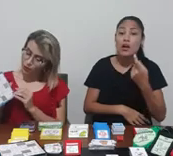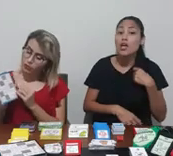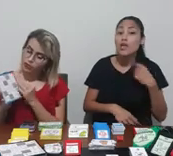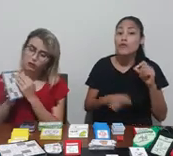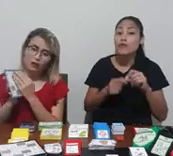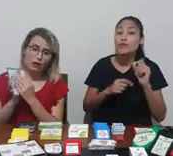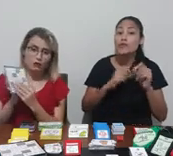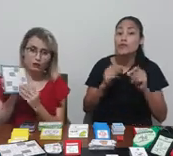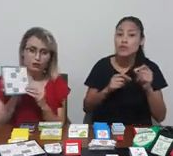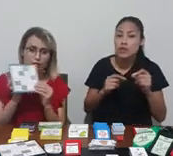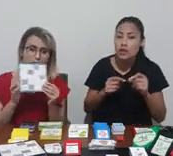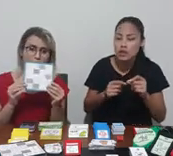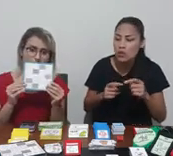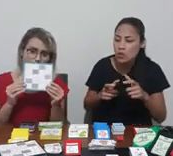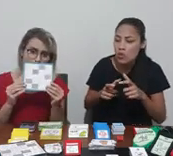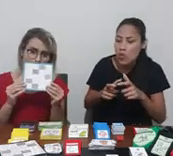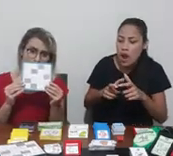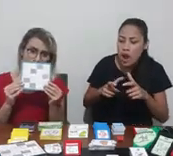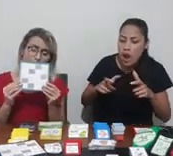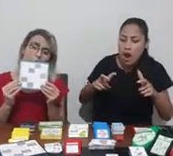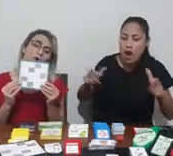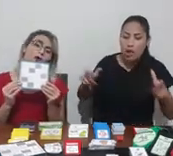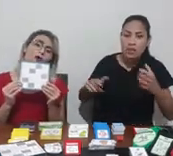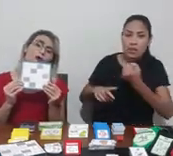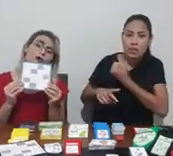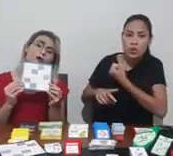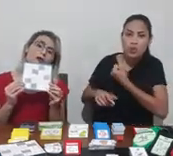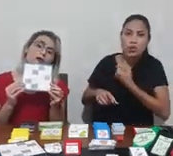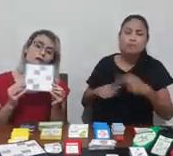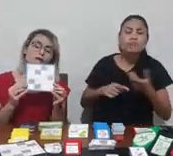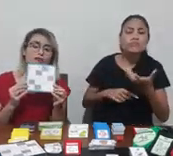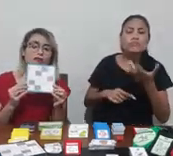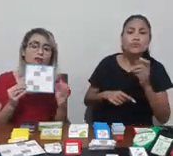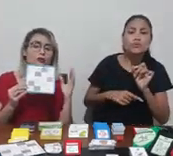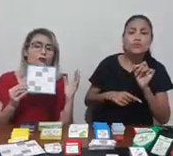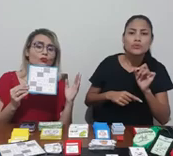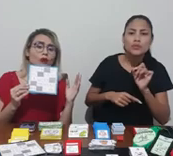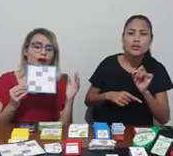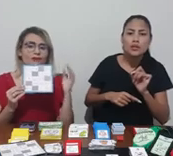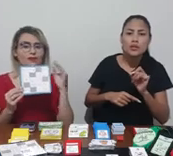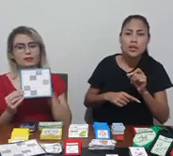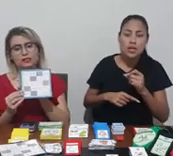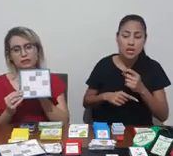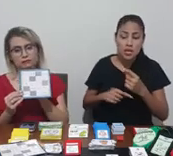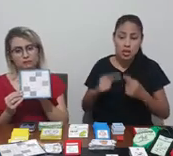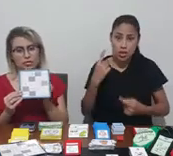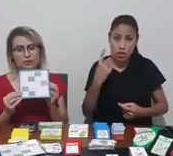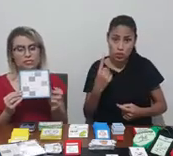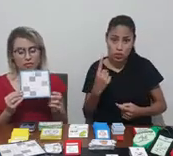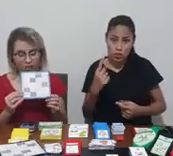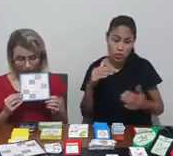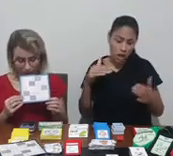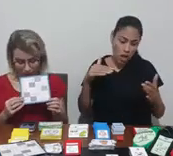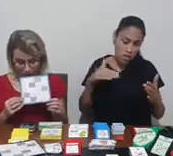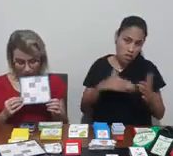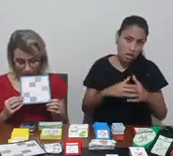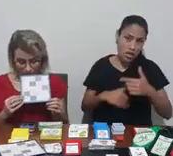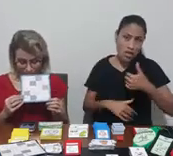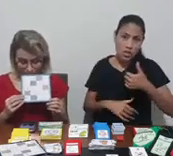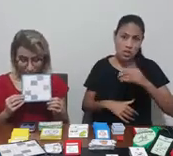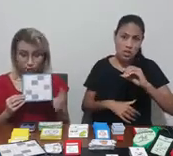Eu aumentei a quantidade de numerais porque eu queria fazer de 1 até 100 nas minhas